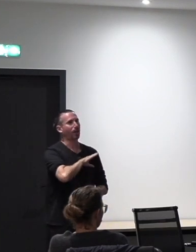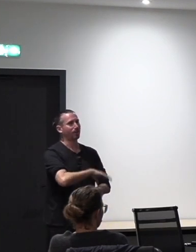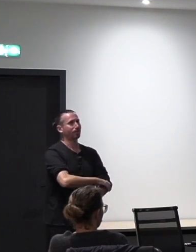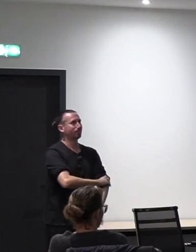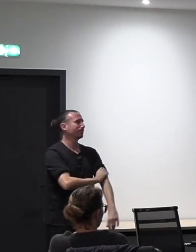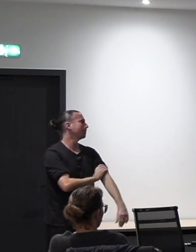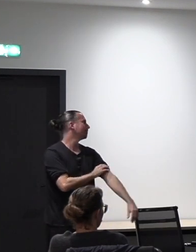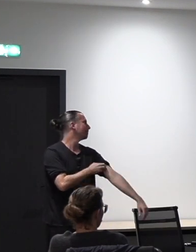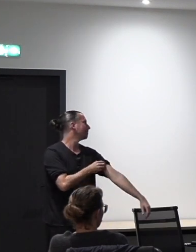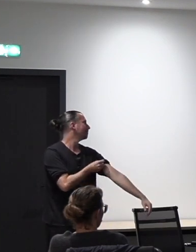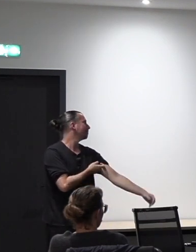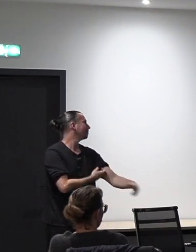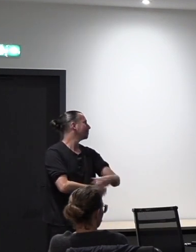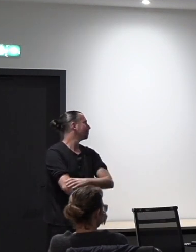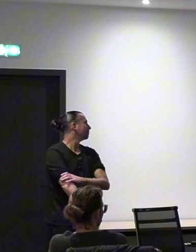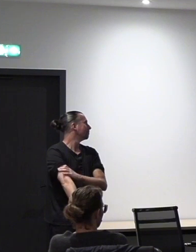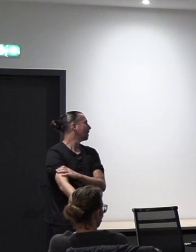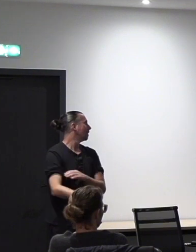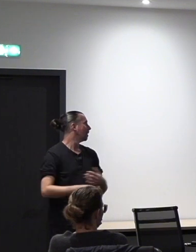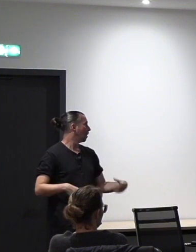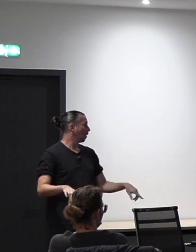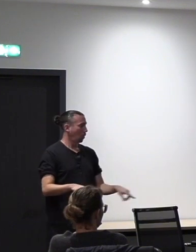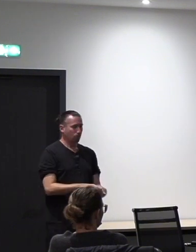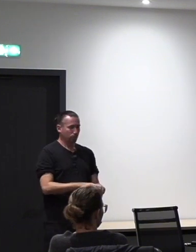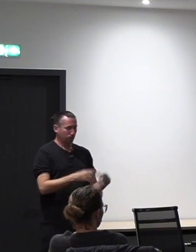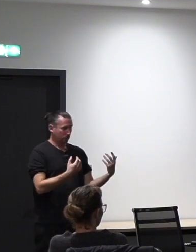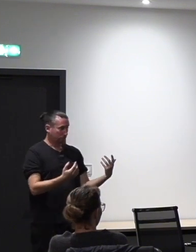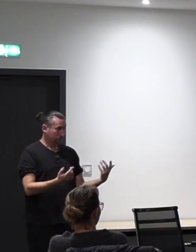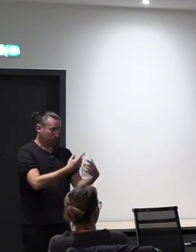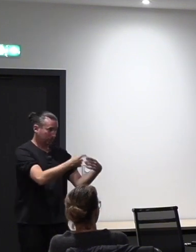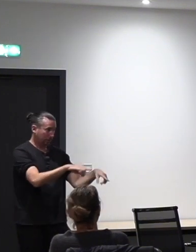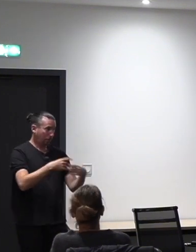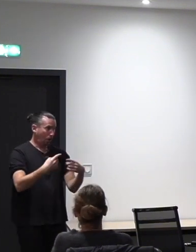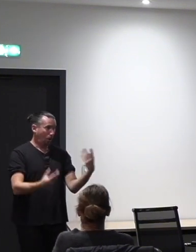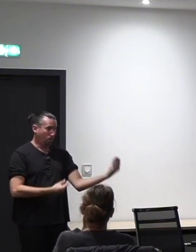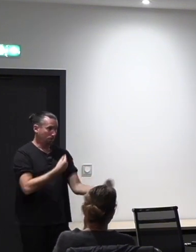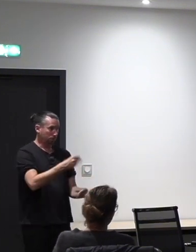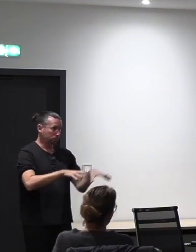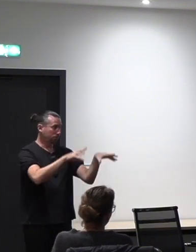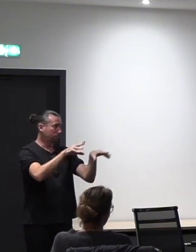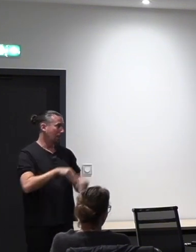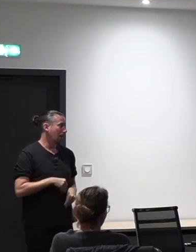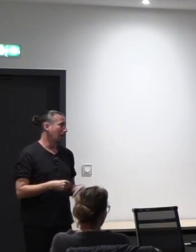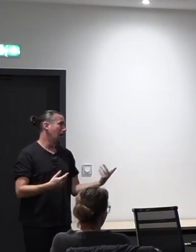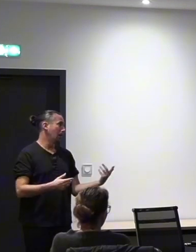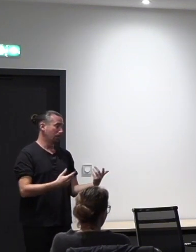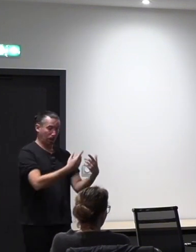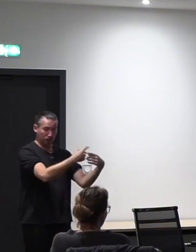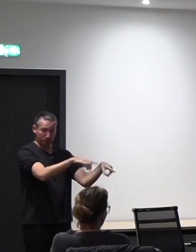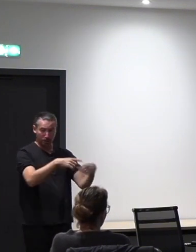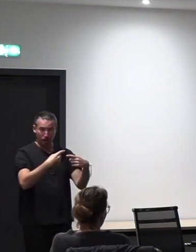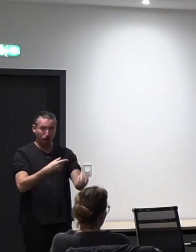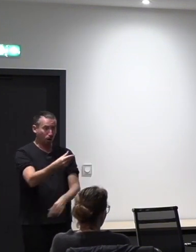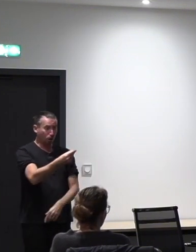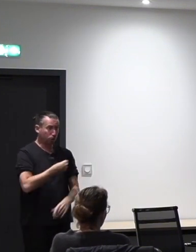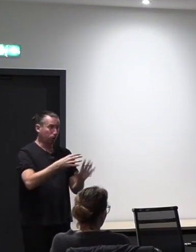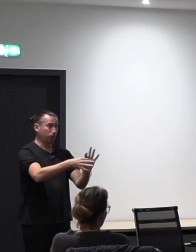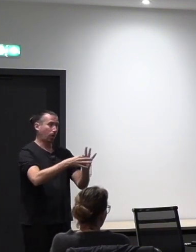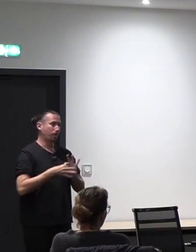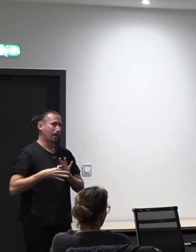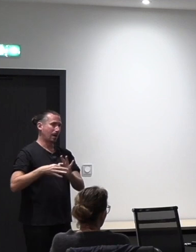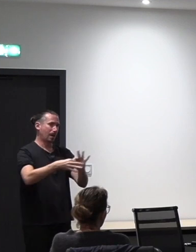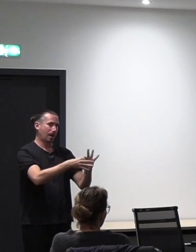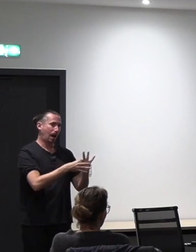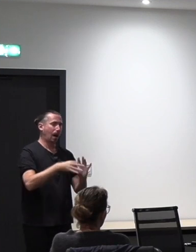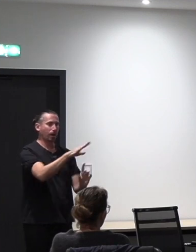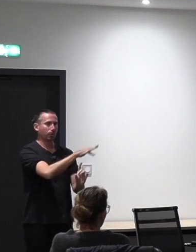fond, développer les différences ou les nier, vous avez compris que la différence est créatrice de liens sociaux. Nous